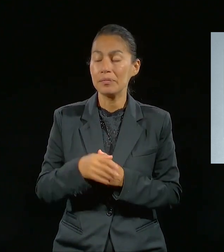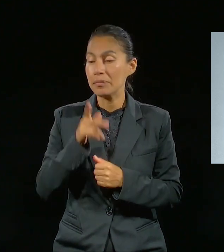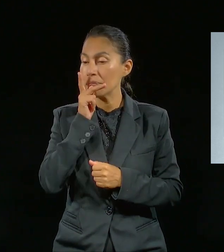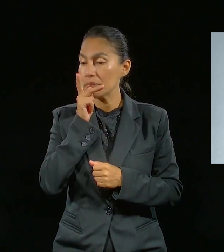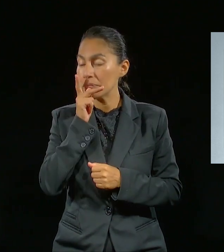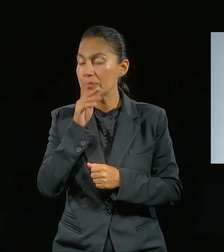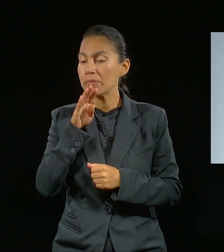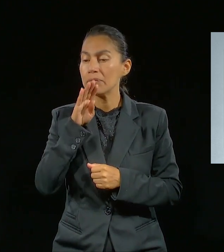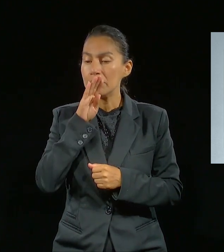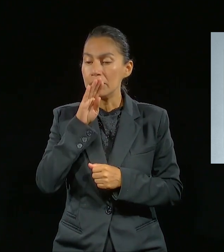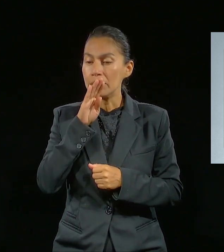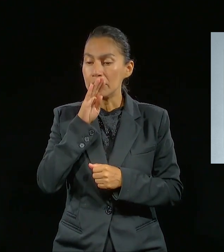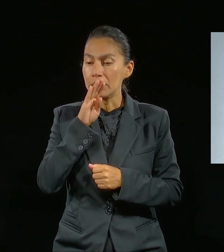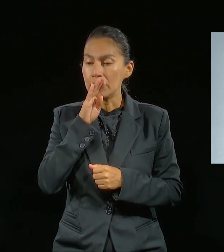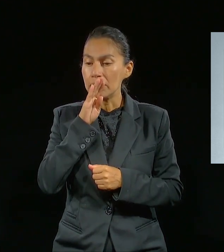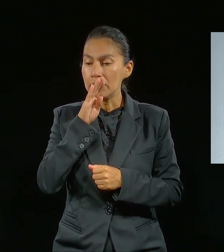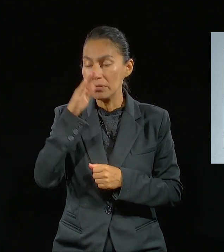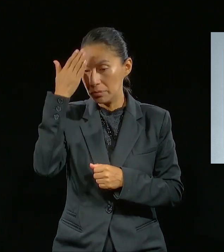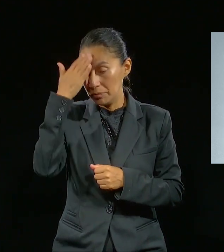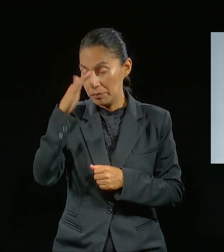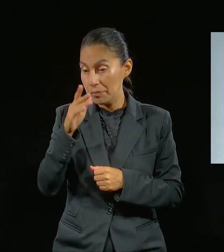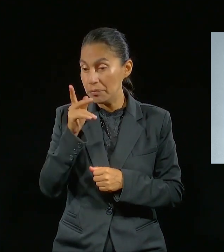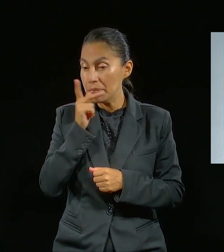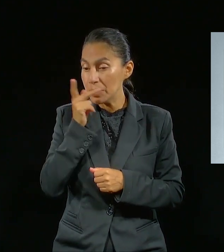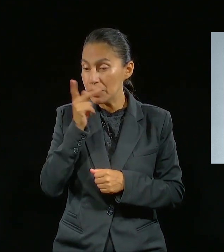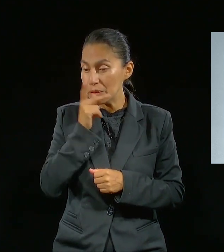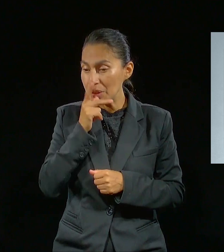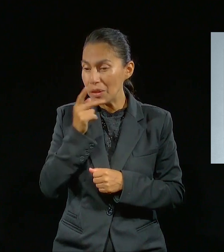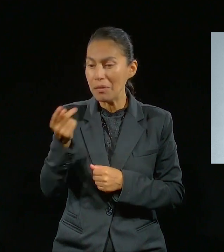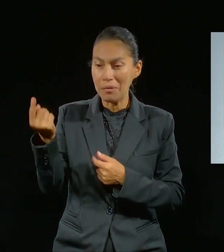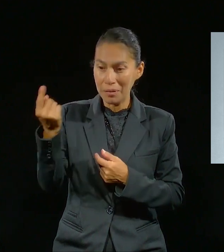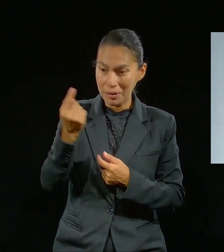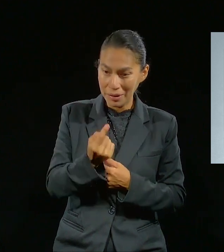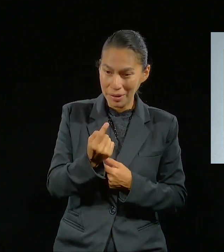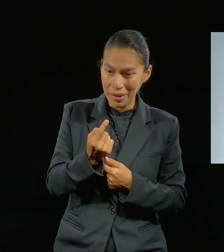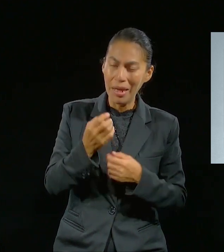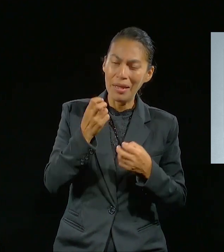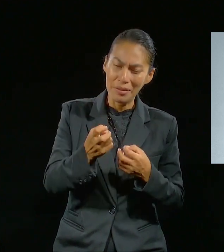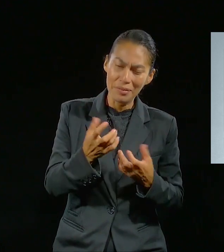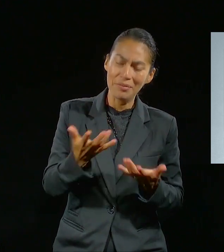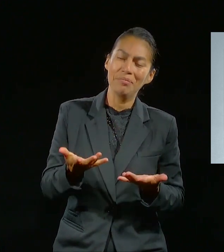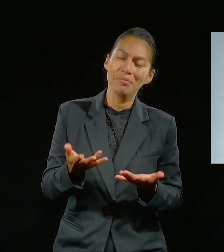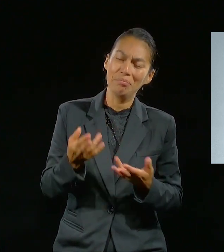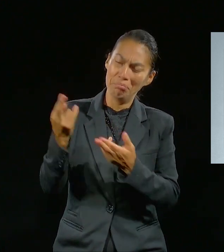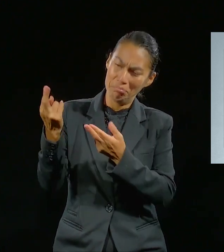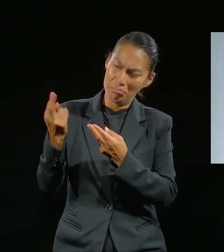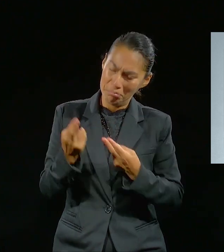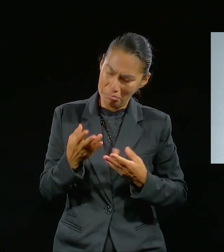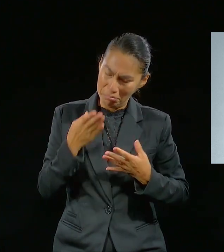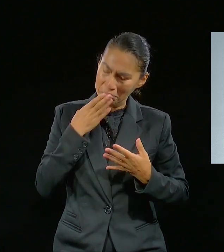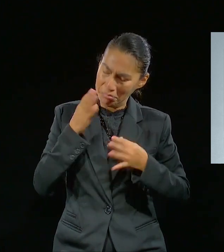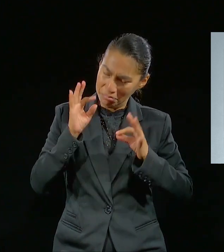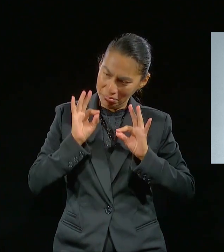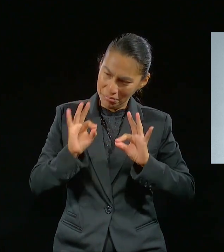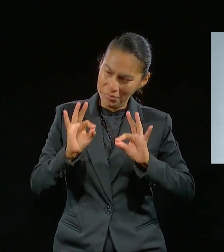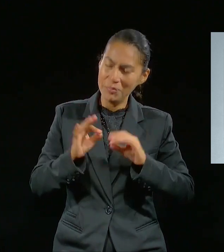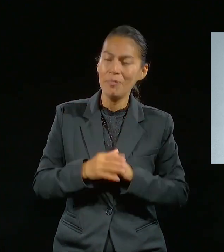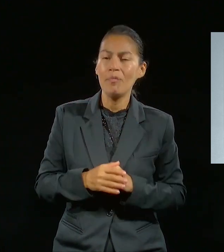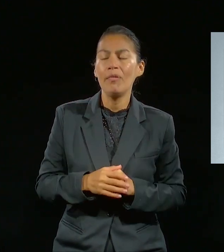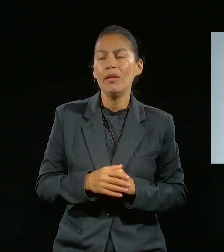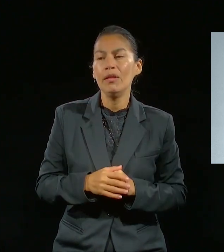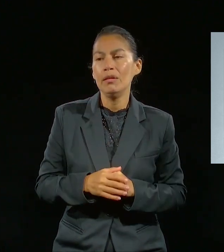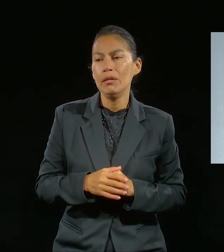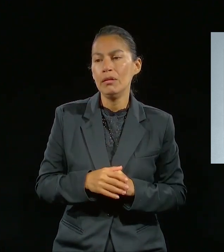mi mamá y mi papá ya sabían que veía al pastor y lo recibían, pero como era la